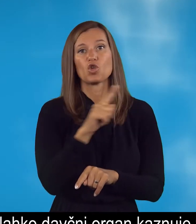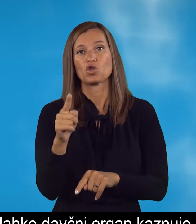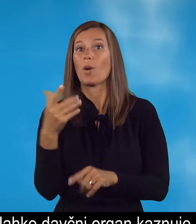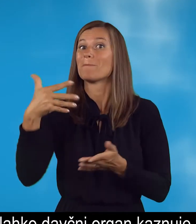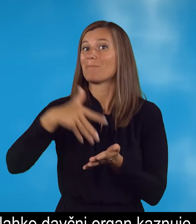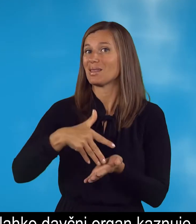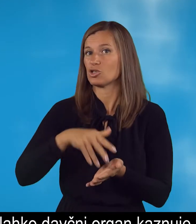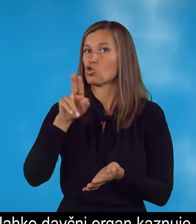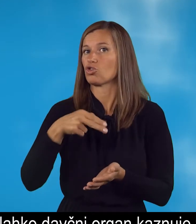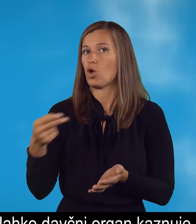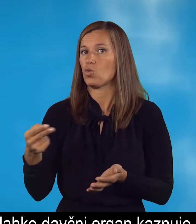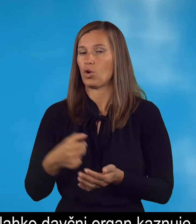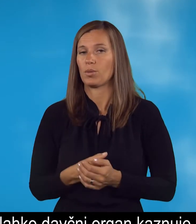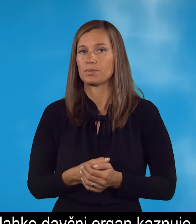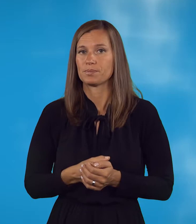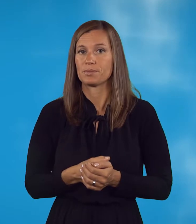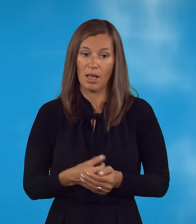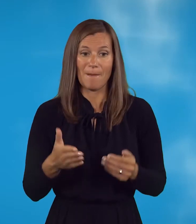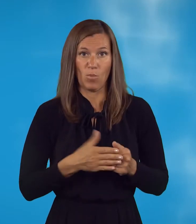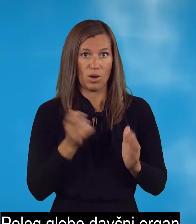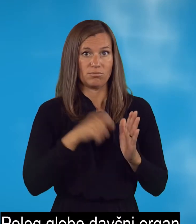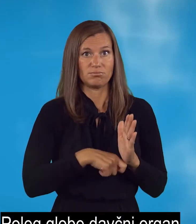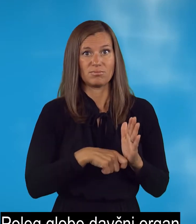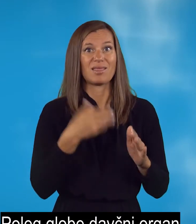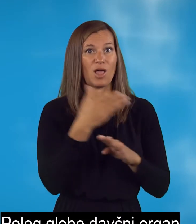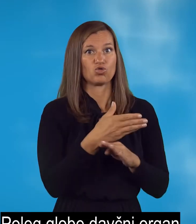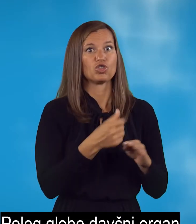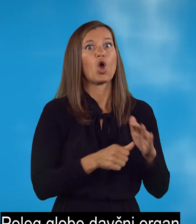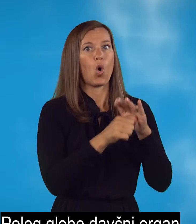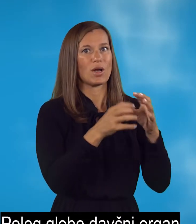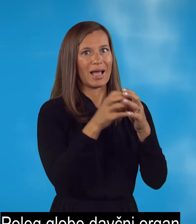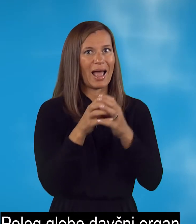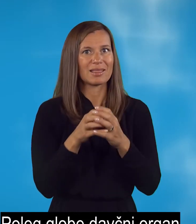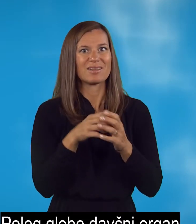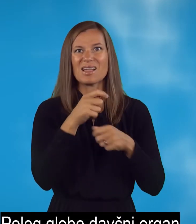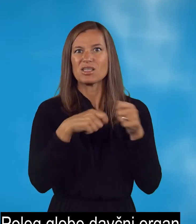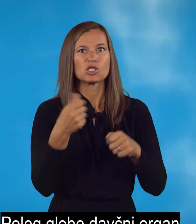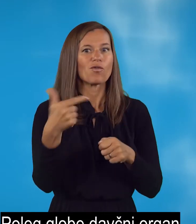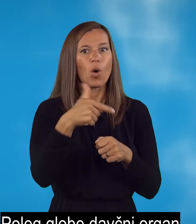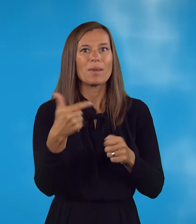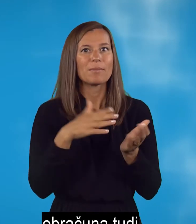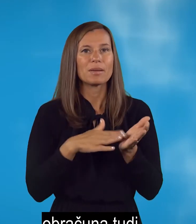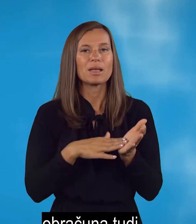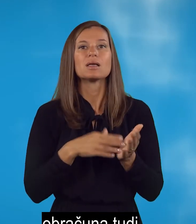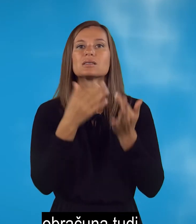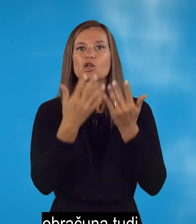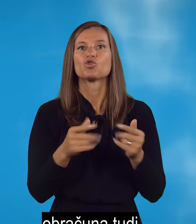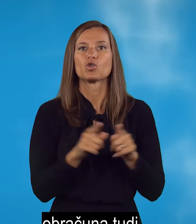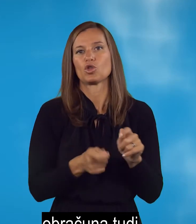do 5000 evrov. Poleg globe davčni organ zavezancu v obeh primerih obračuna tudi dodatno